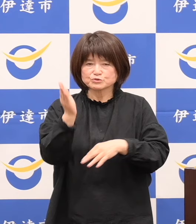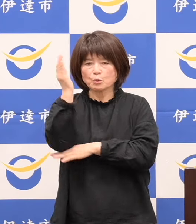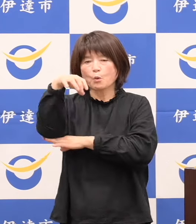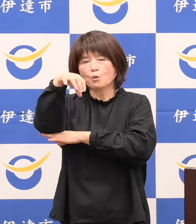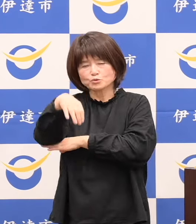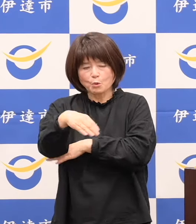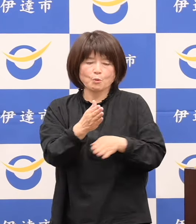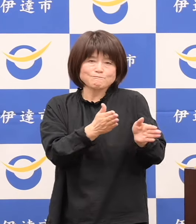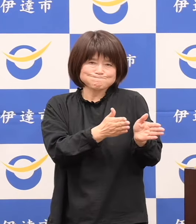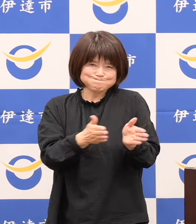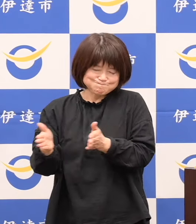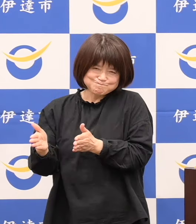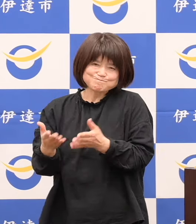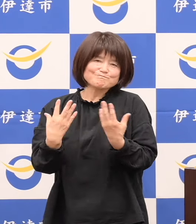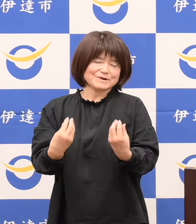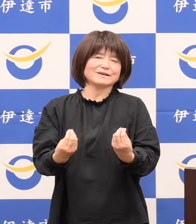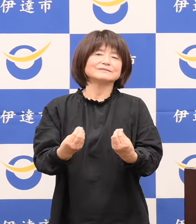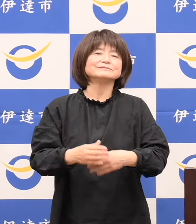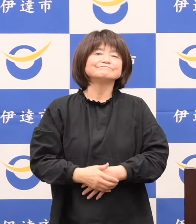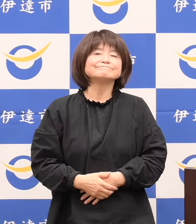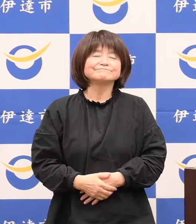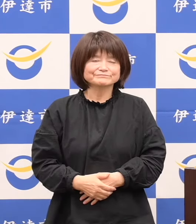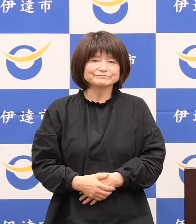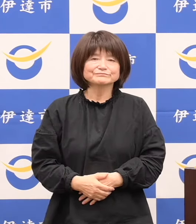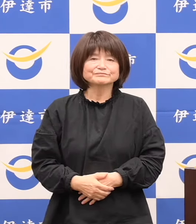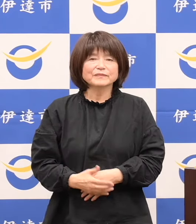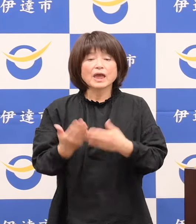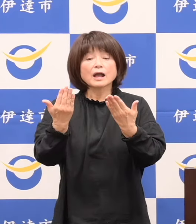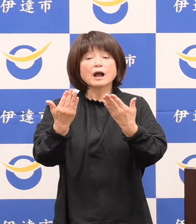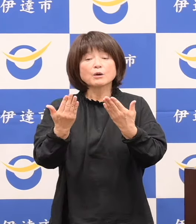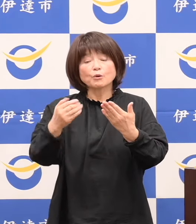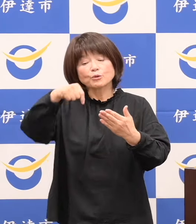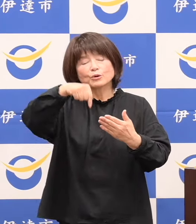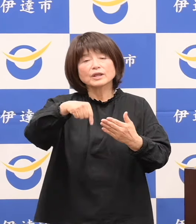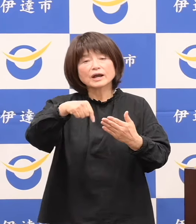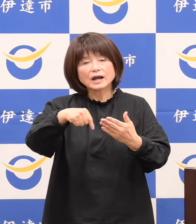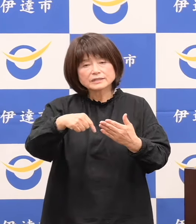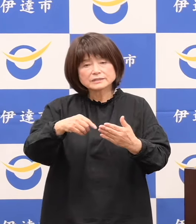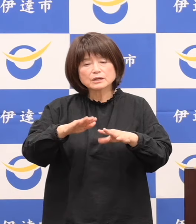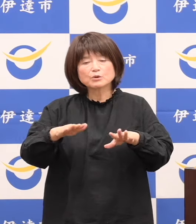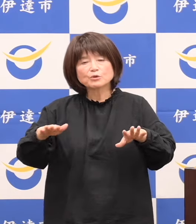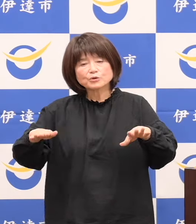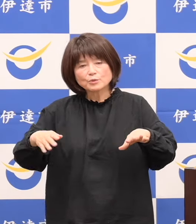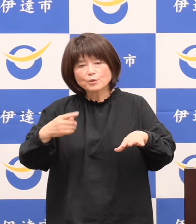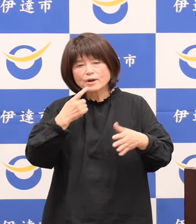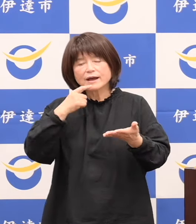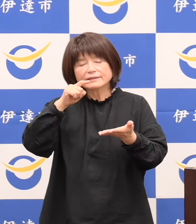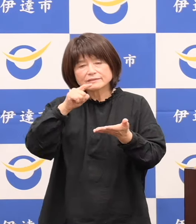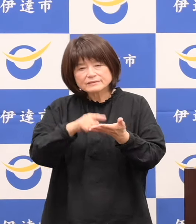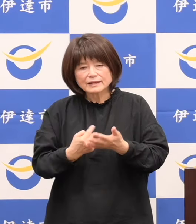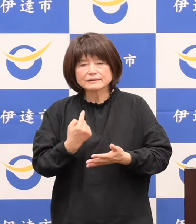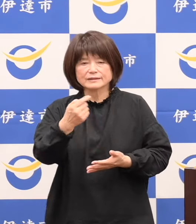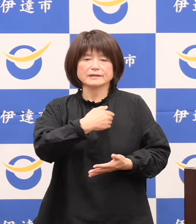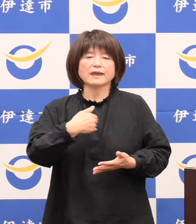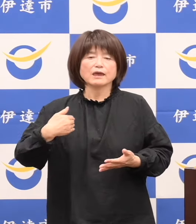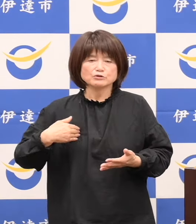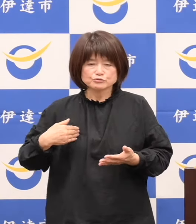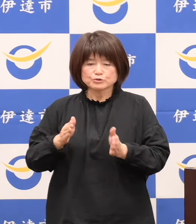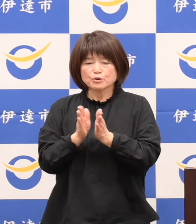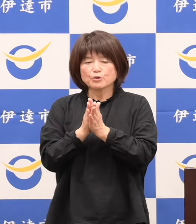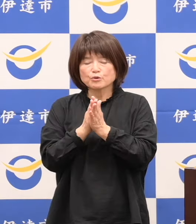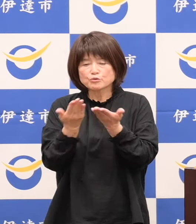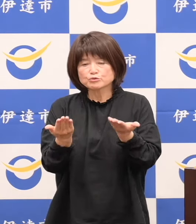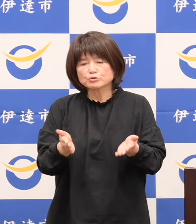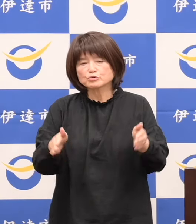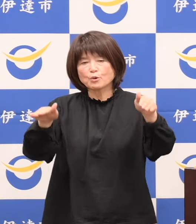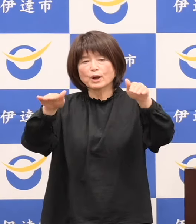ました。また学校の中心に児童が気軽に立ち寄れ利用しやすい図書館を